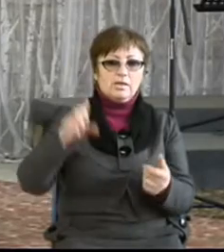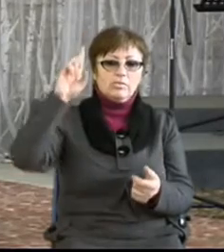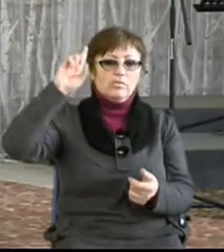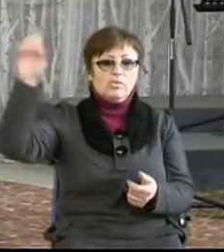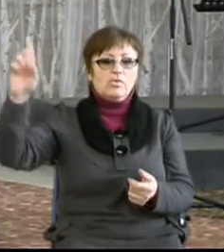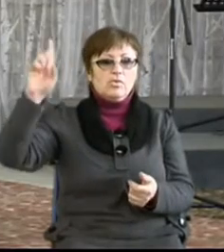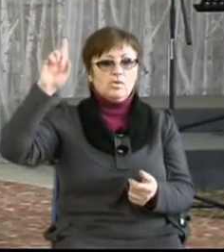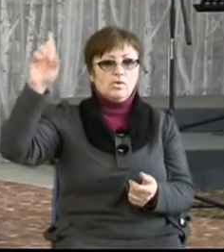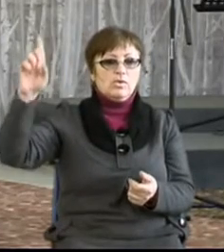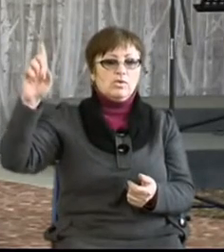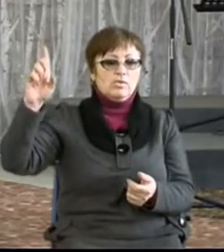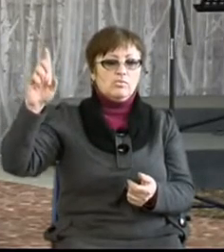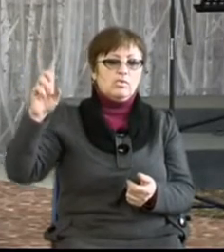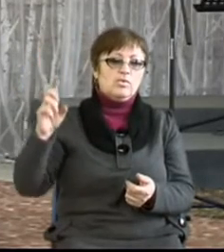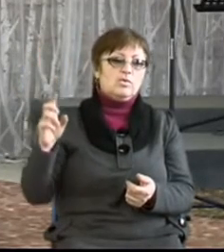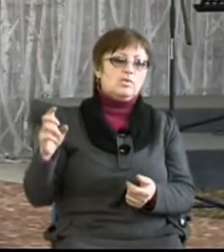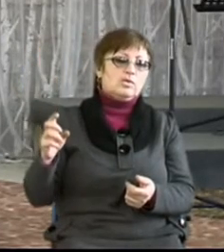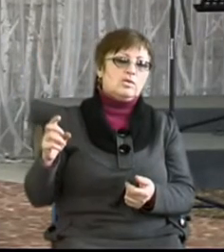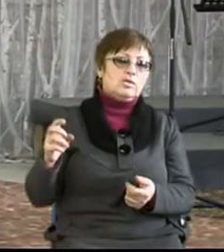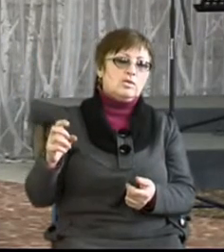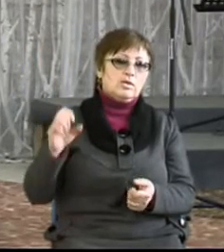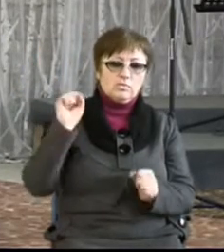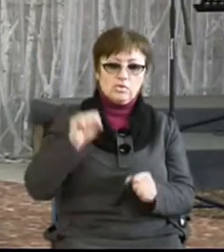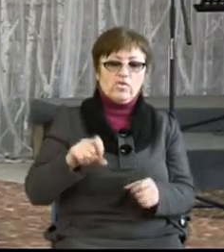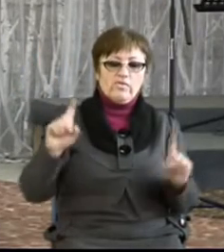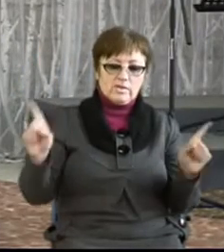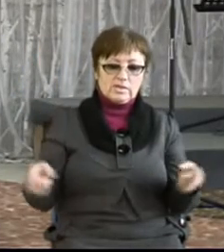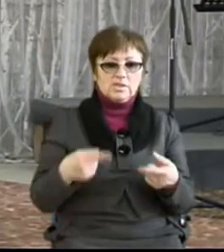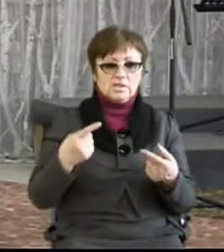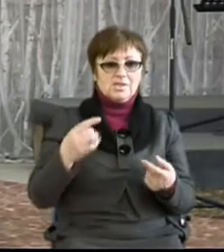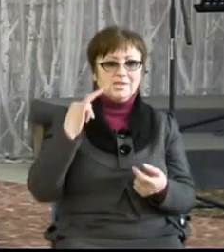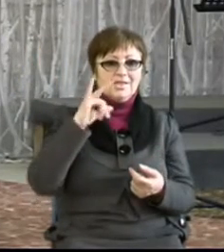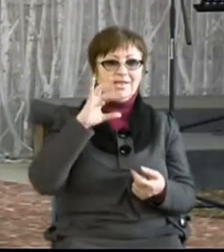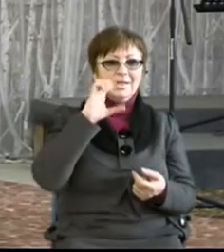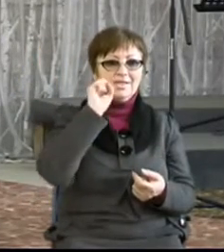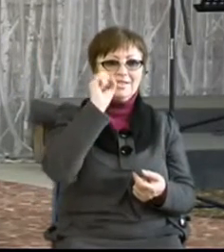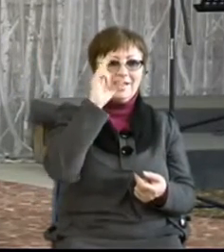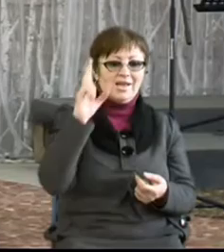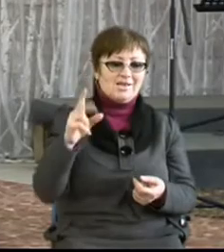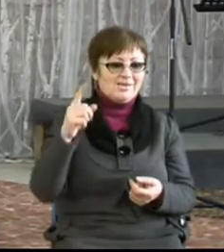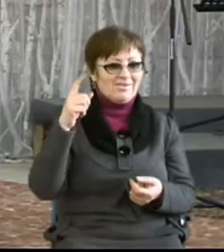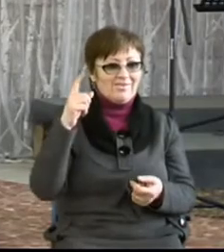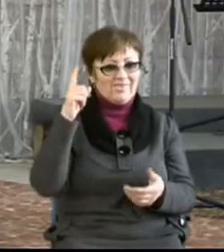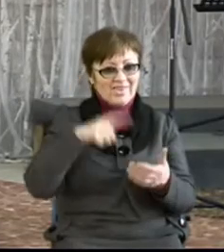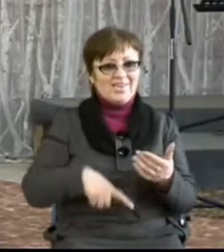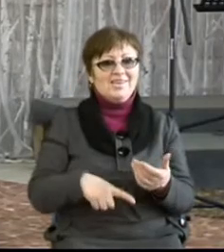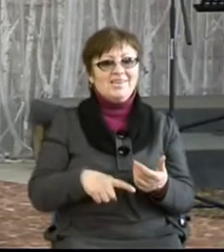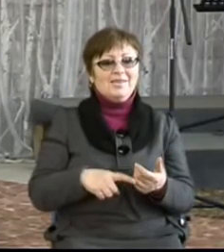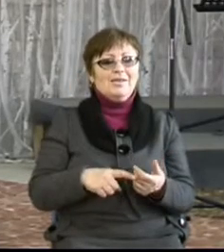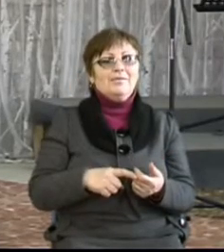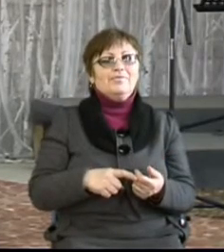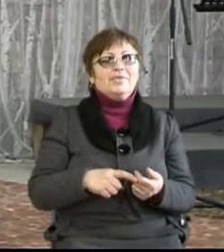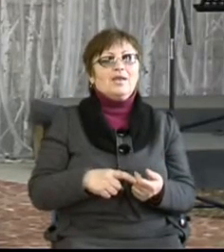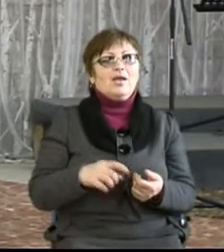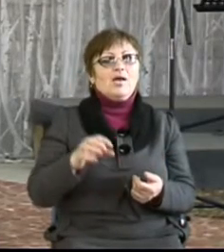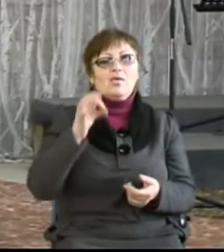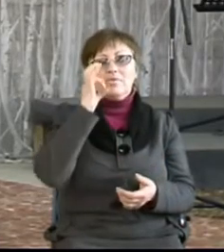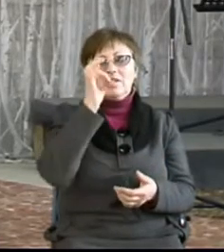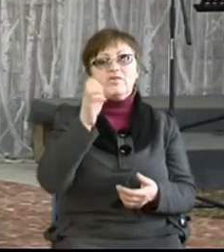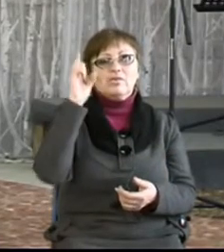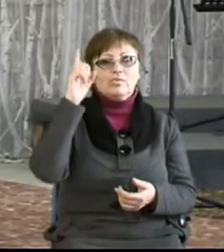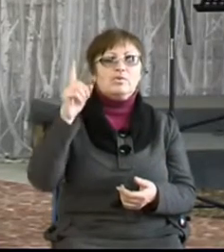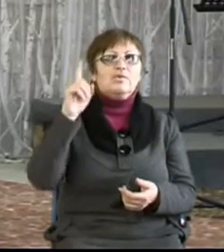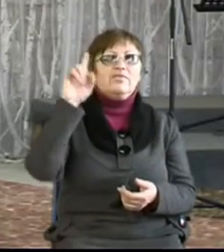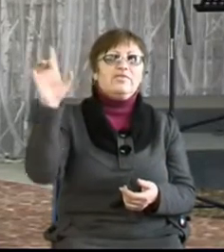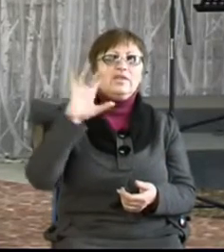Богу, и Бог, мог воскресить Исаака, что его обетования, они вечны и постоянные, и